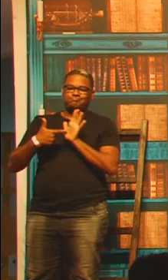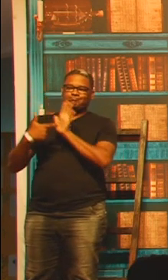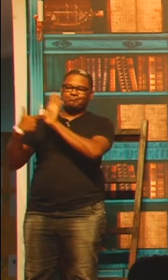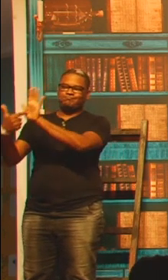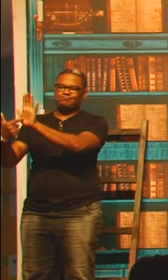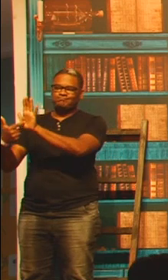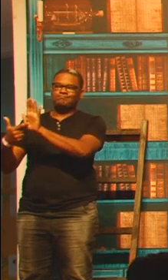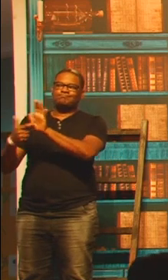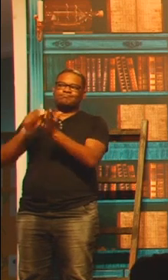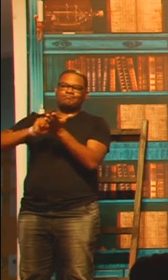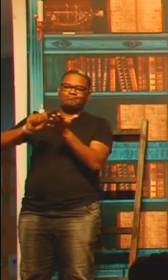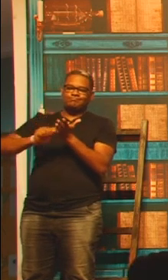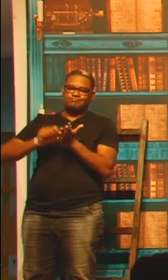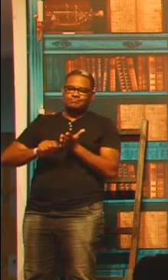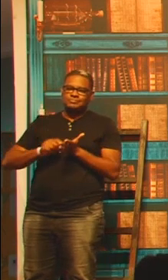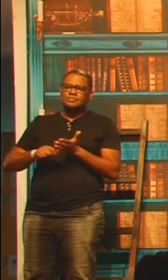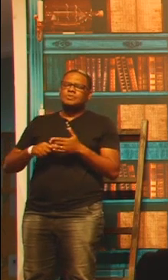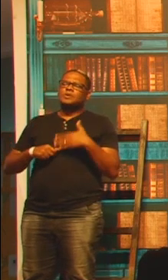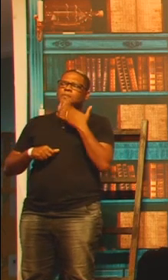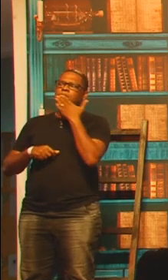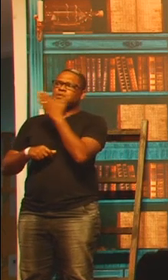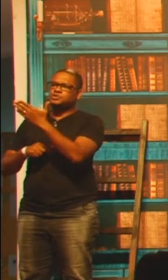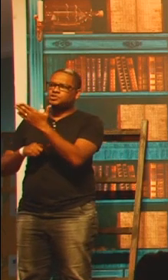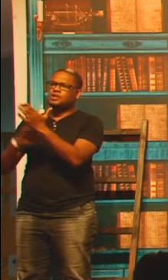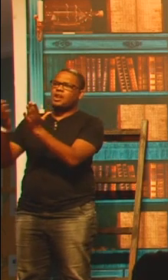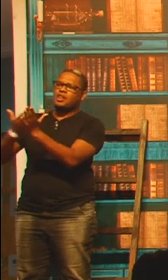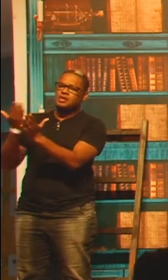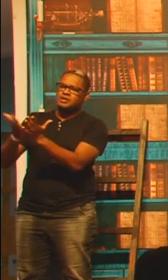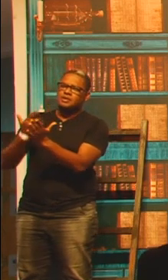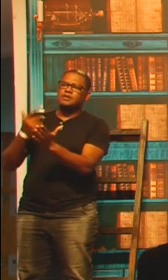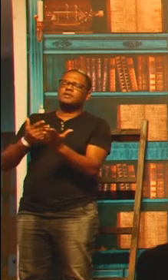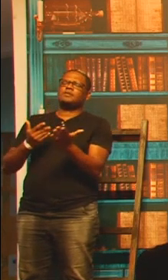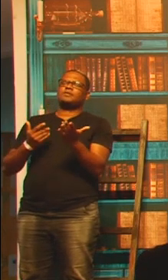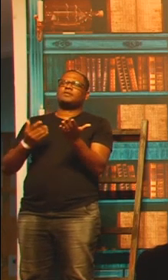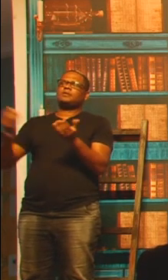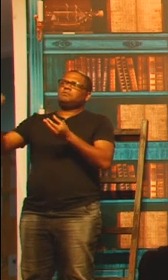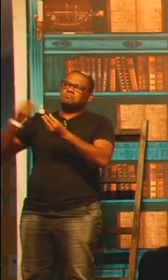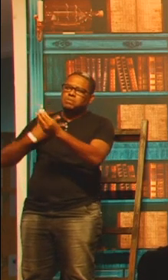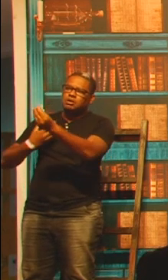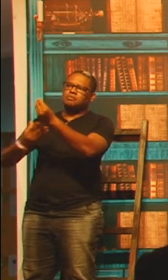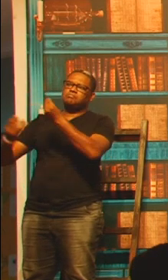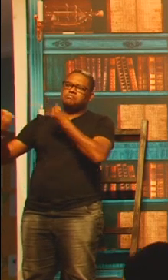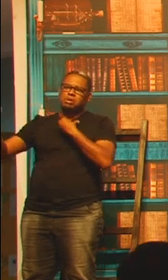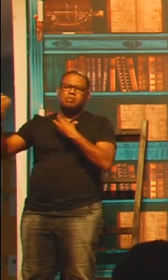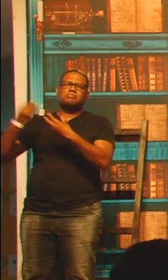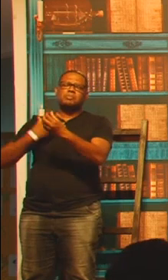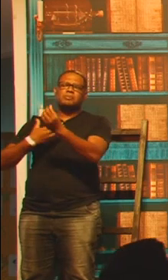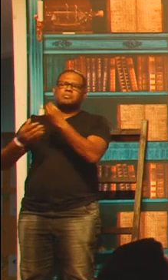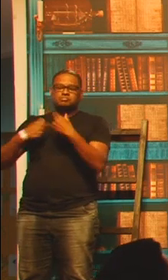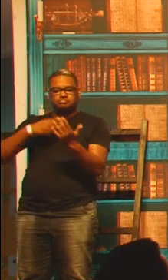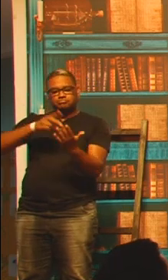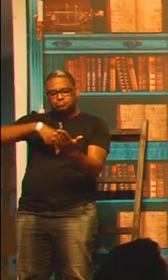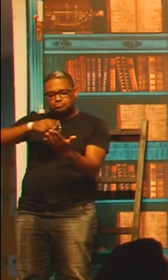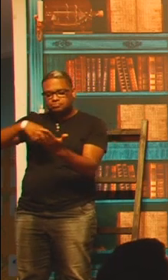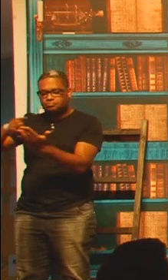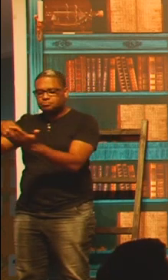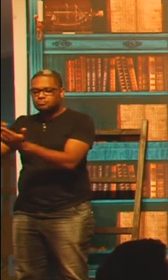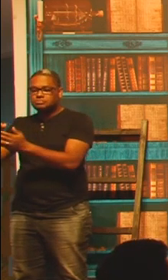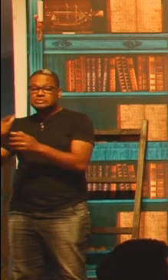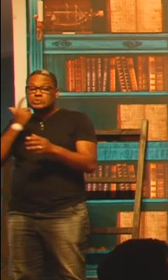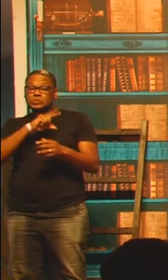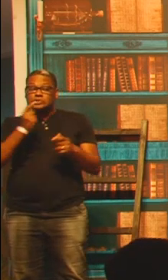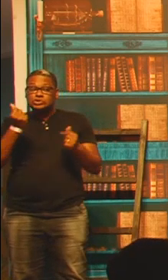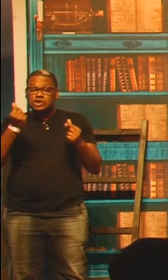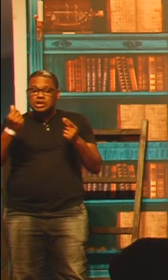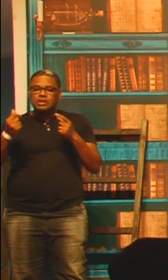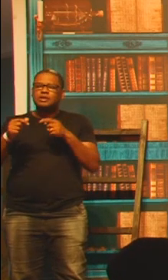que eu escrevia, eu pedia livros, né, e eles sempre me deram muitos livros, né, quando podiam. Eu